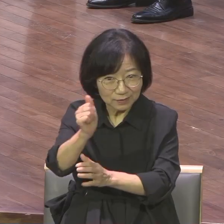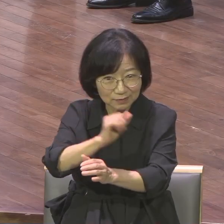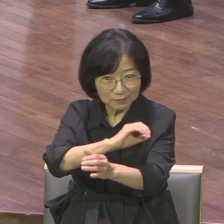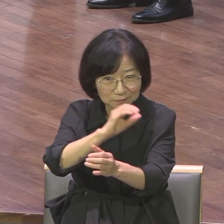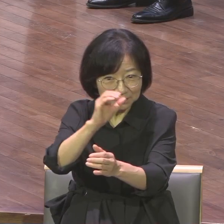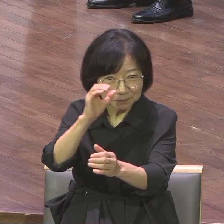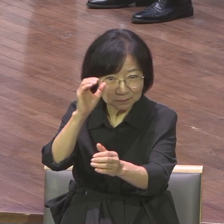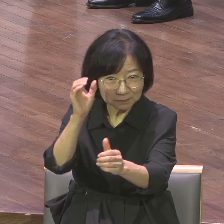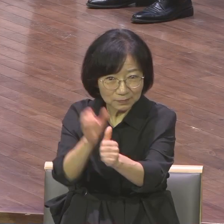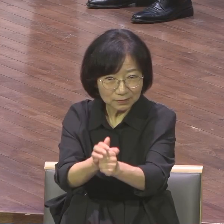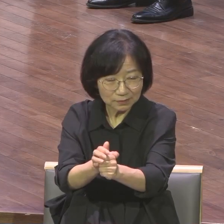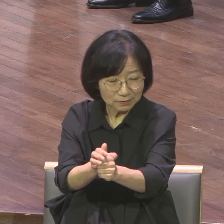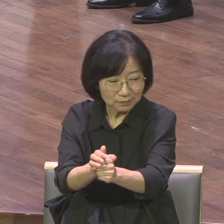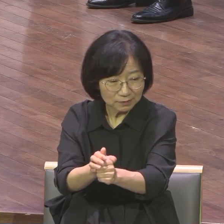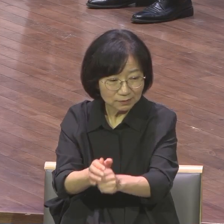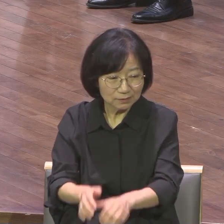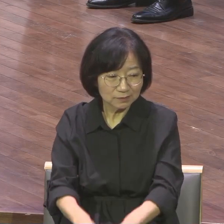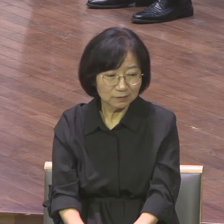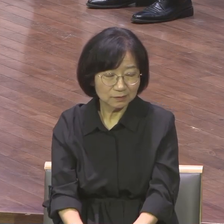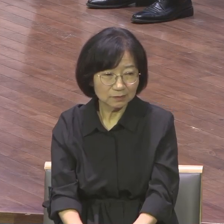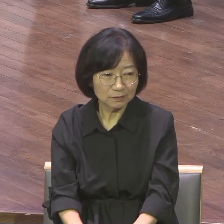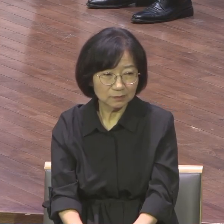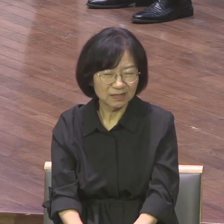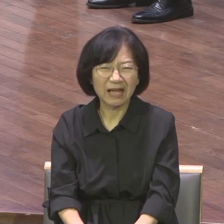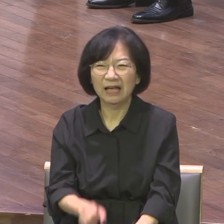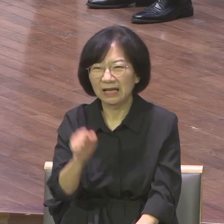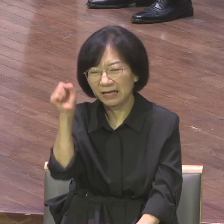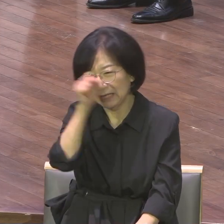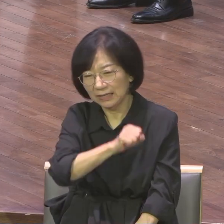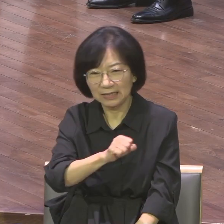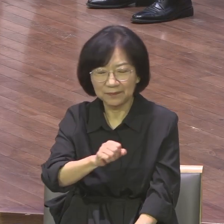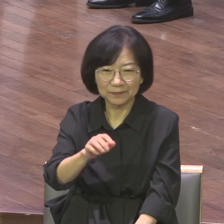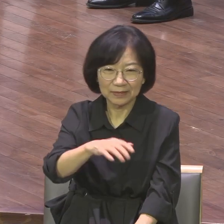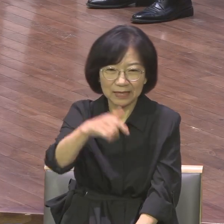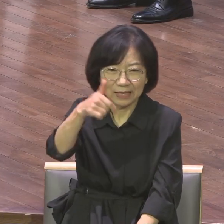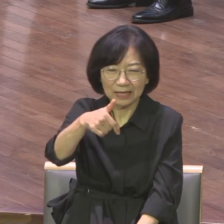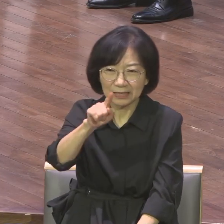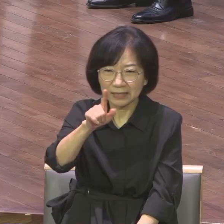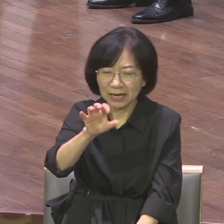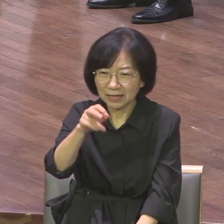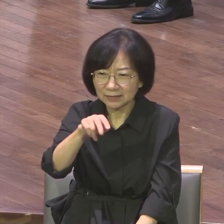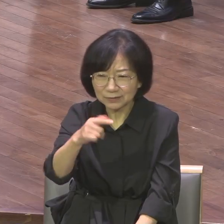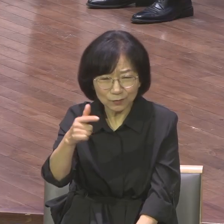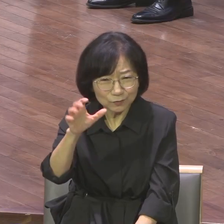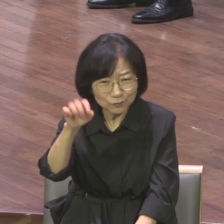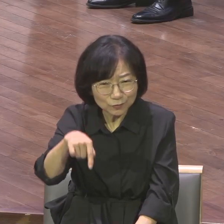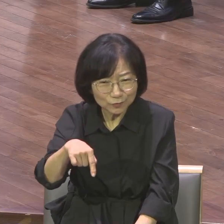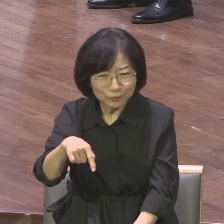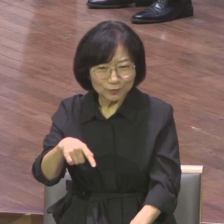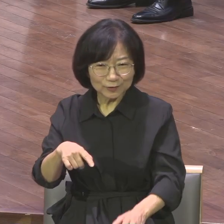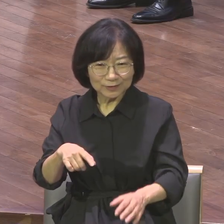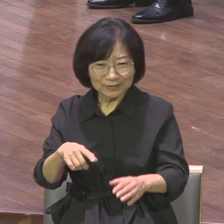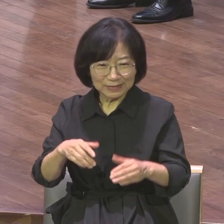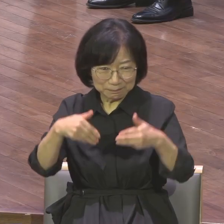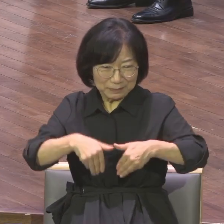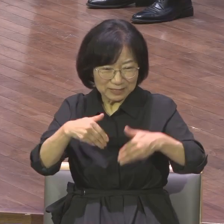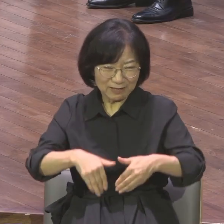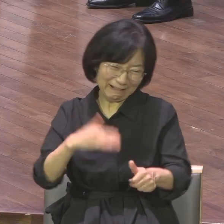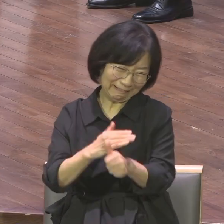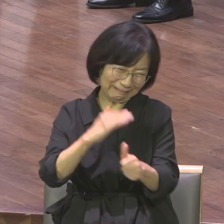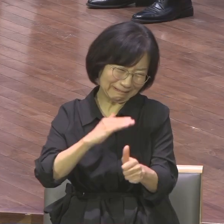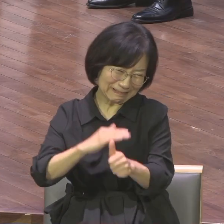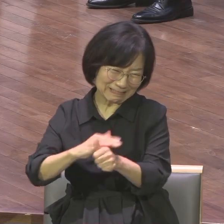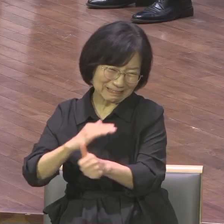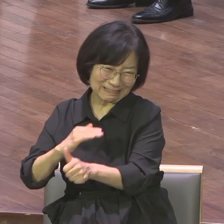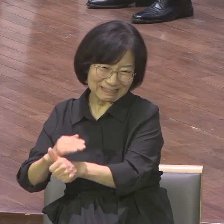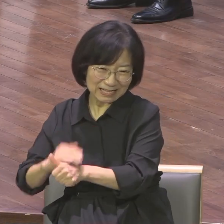자기 비서들 직원들 54명이나 다 잘라버렸다고. 꼴랑 몇 년 사이에. 그렇게 갑질하면서 무슨 가족 팽단